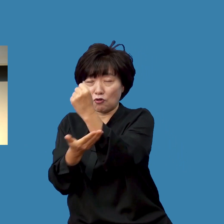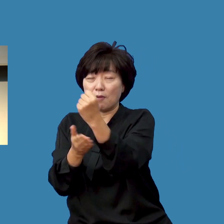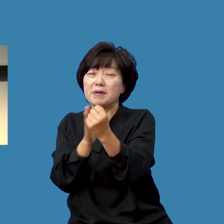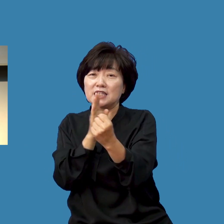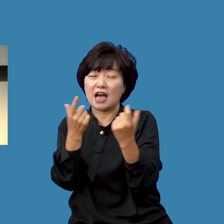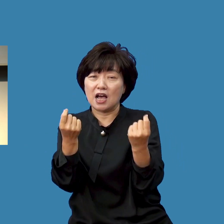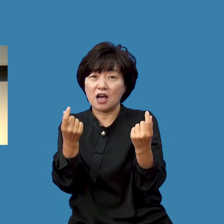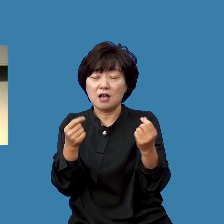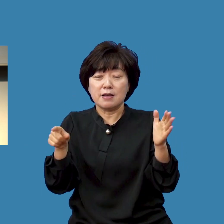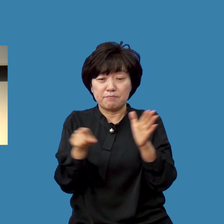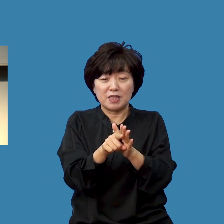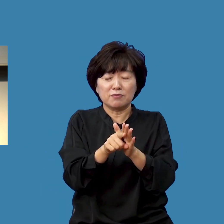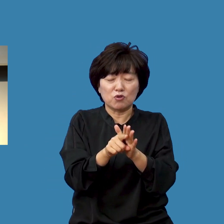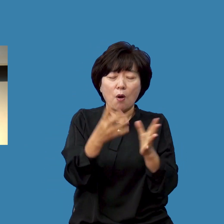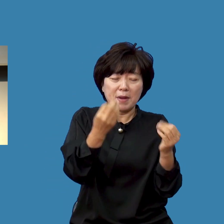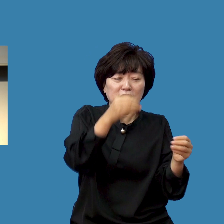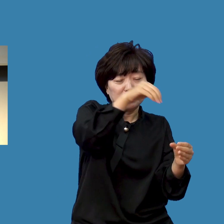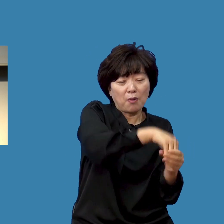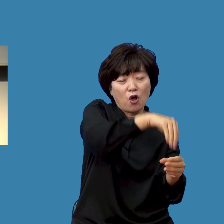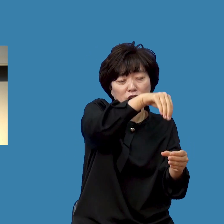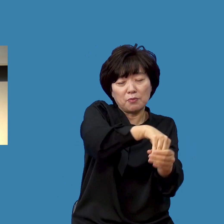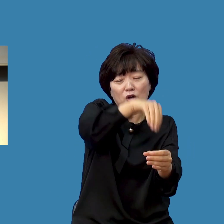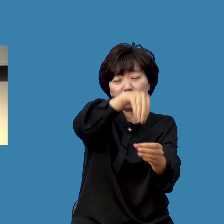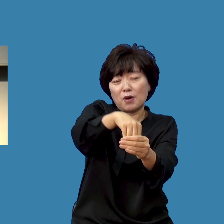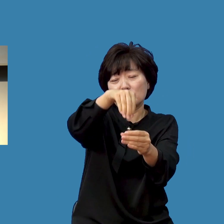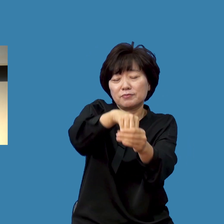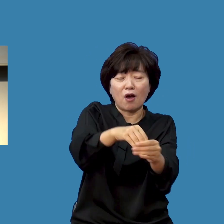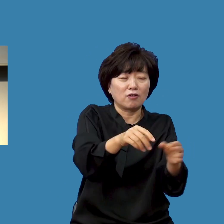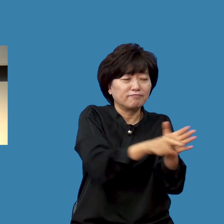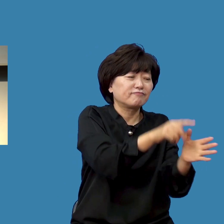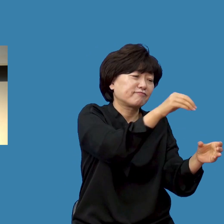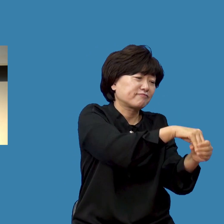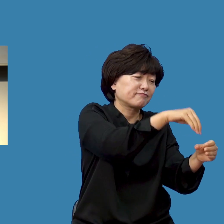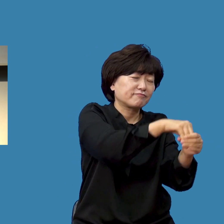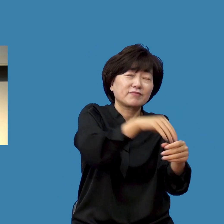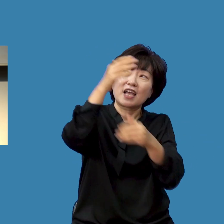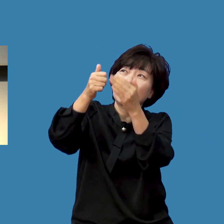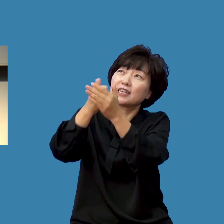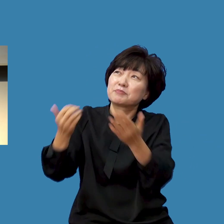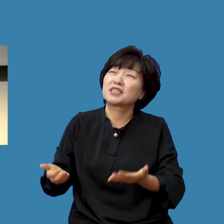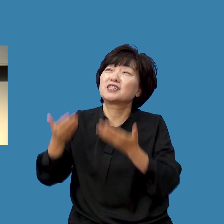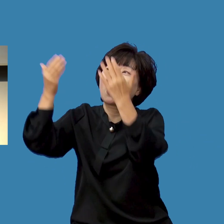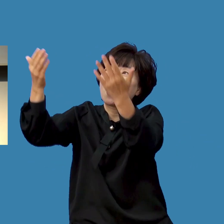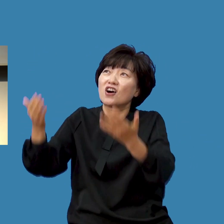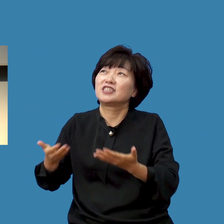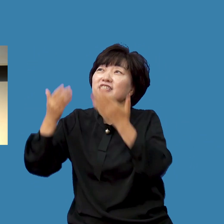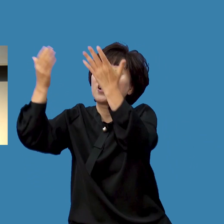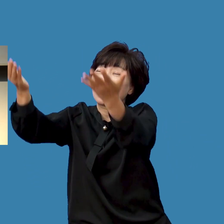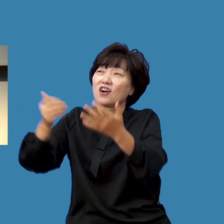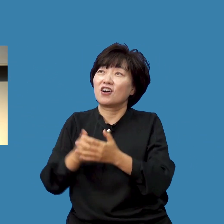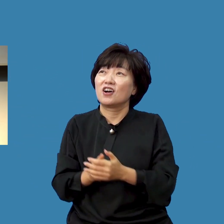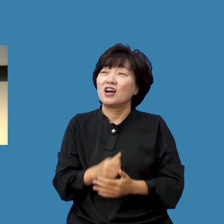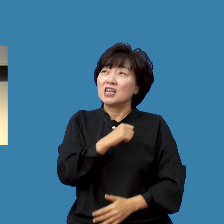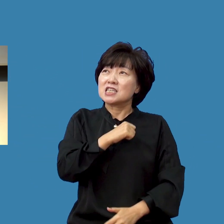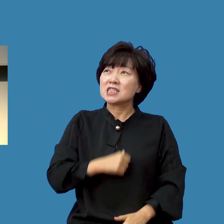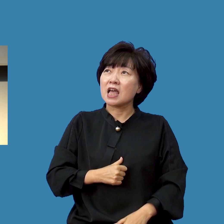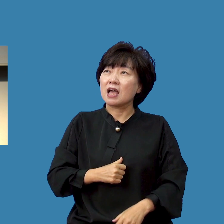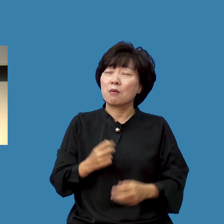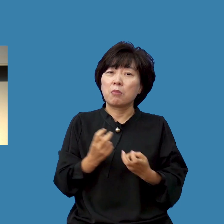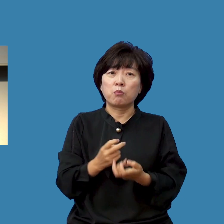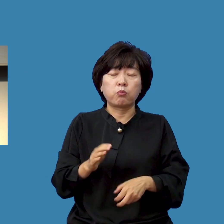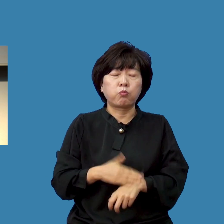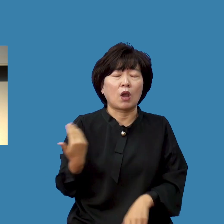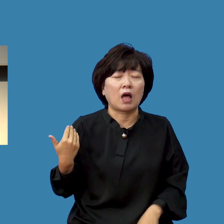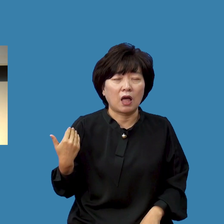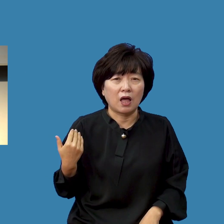원리를 알기 때문에 믿음으로 많은 것들을 심습니다. 믿음으로 많은 것들을 하나님 앞에 드립니다. 그런데 인내하는